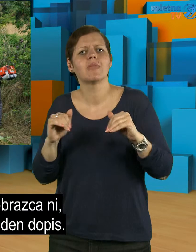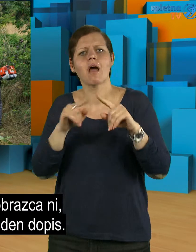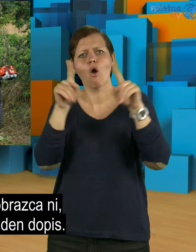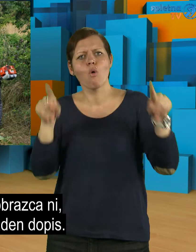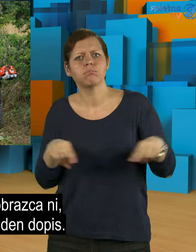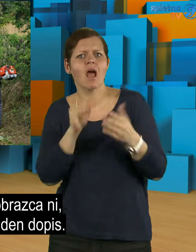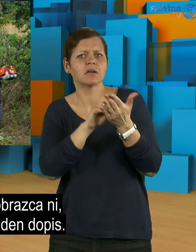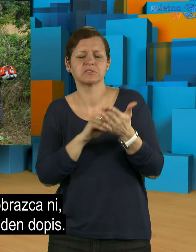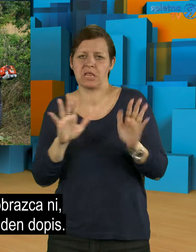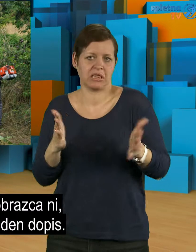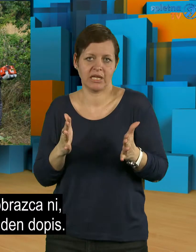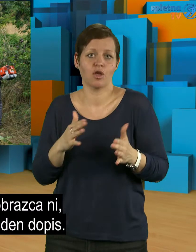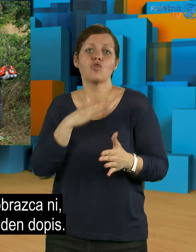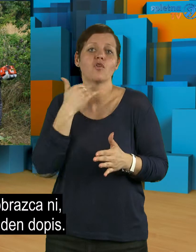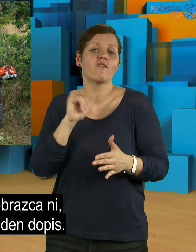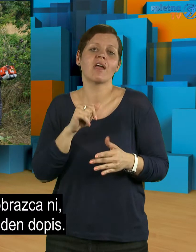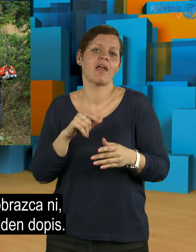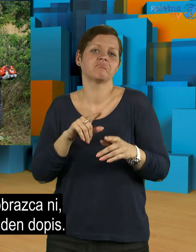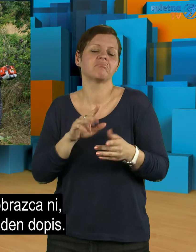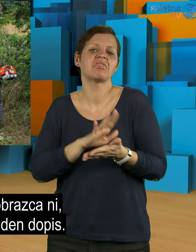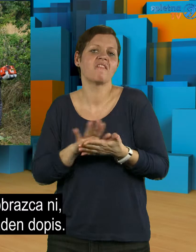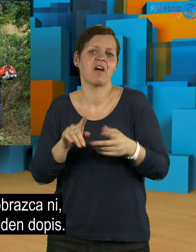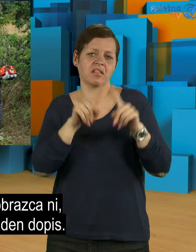Posebnega obrazca ni, dovolj je navaden dopis.